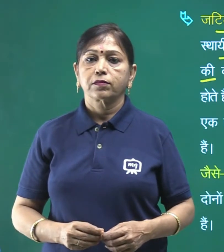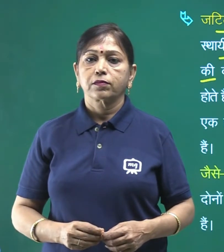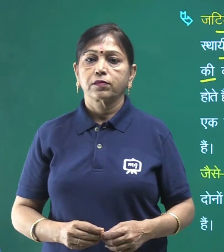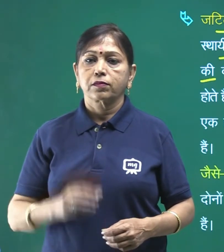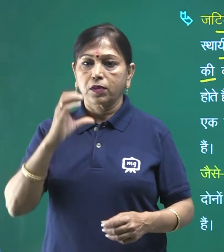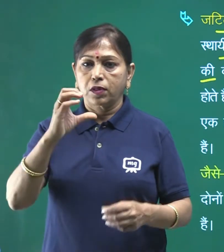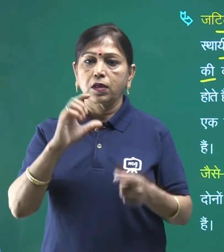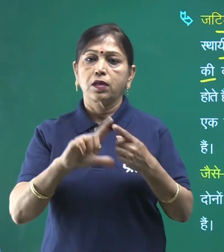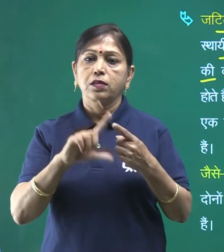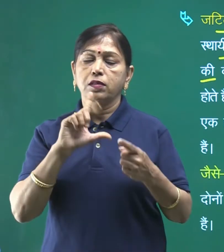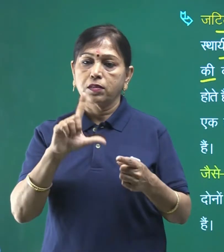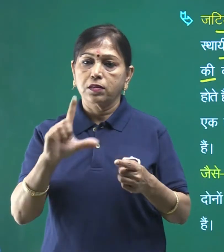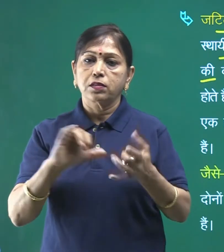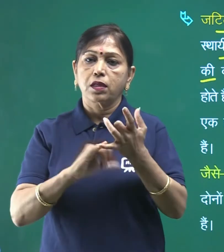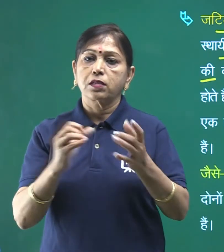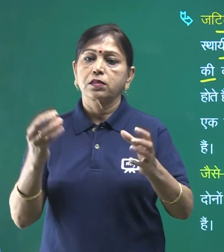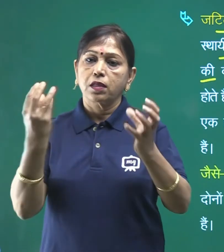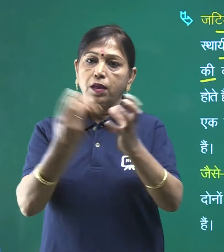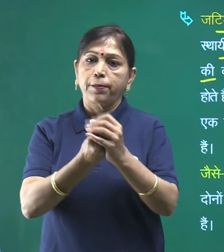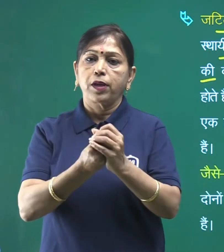कोशिकाओं से मिलकर